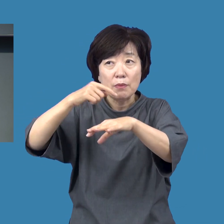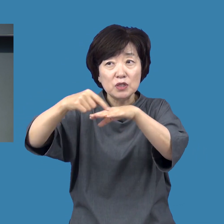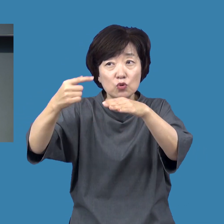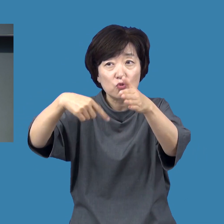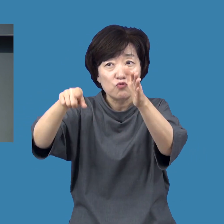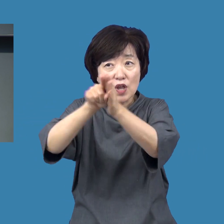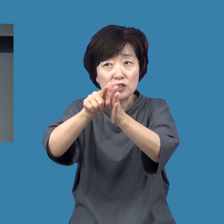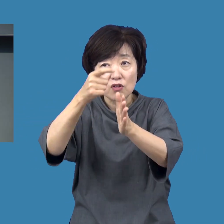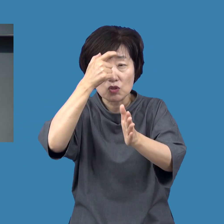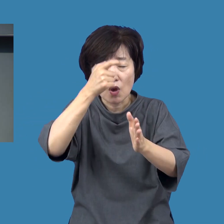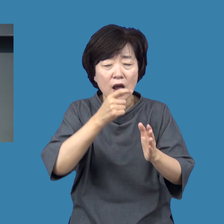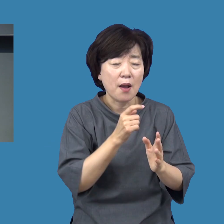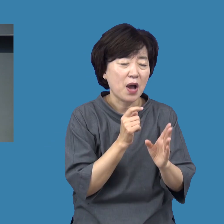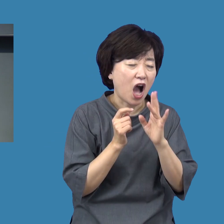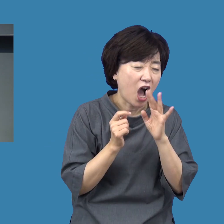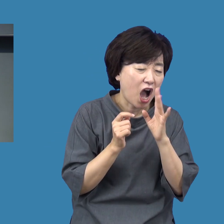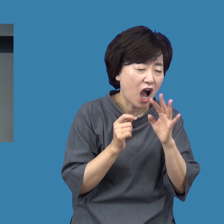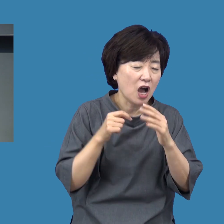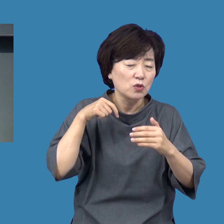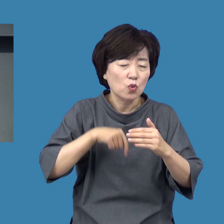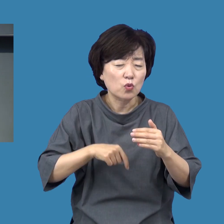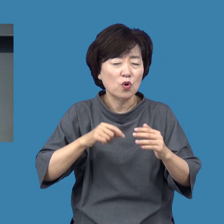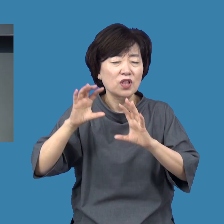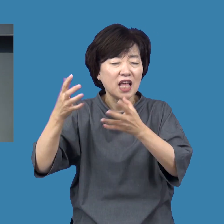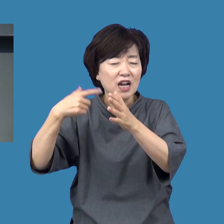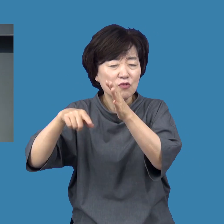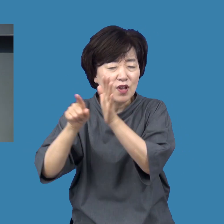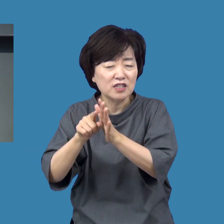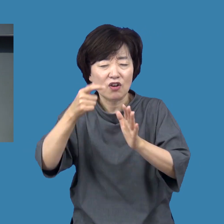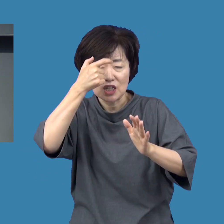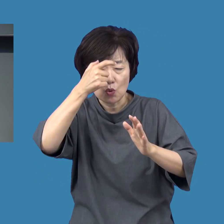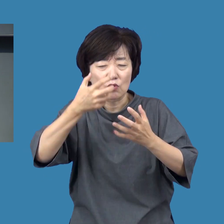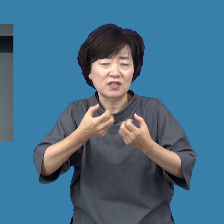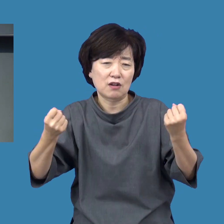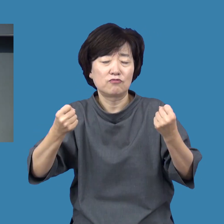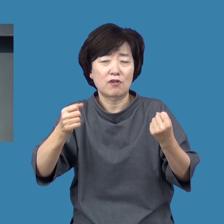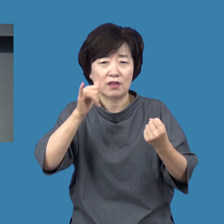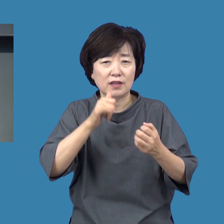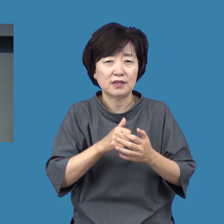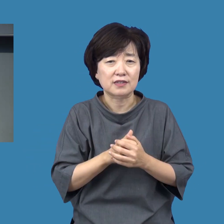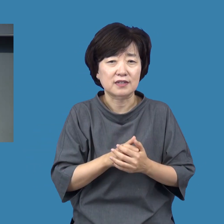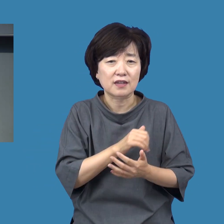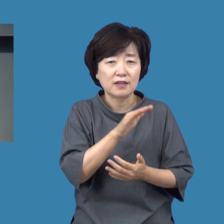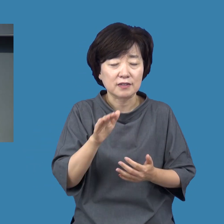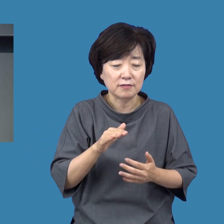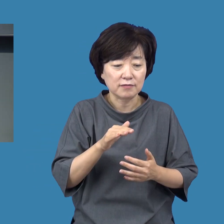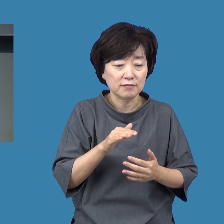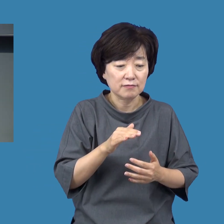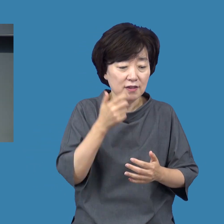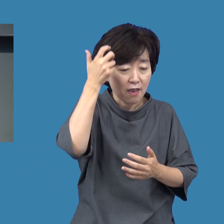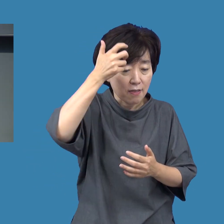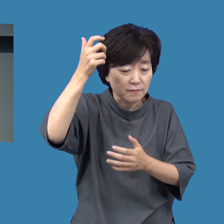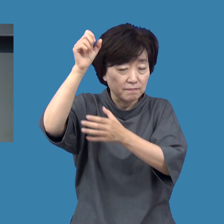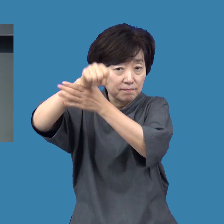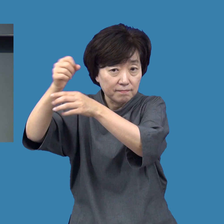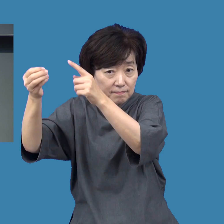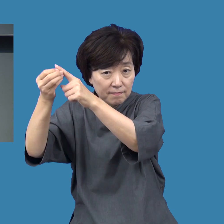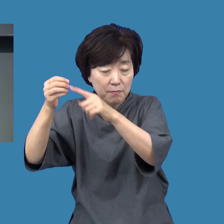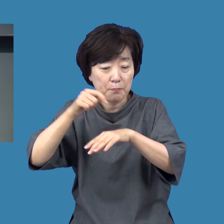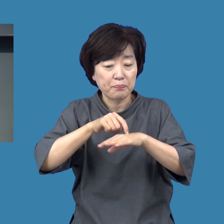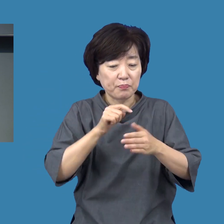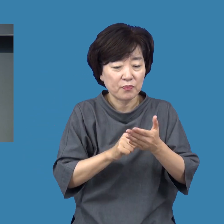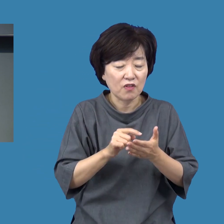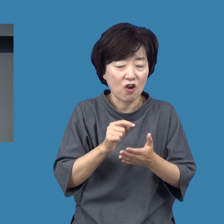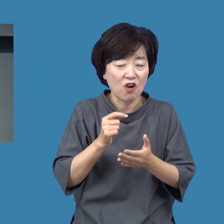방언으로 기도하면서 속으로는 나라와 민족을 위해서 따로 기도하라는 거야. 그러면 우리의 영도 열매를 맺고 우리의 마음도 열매를 맺게